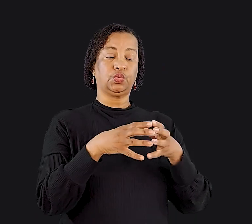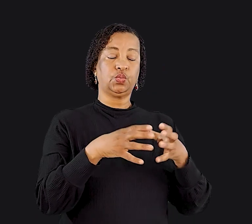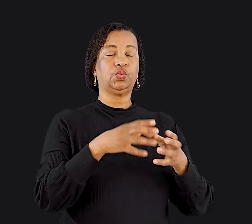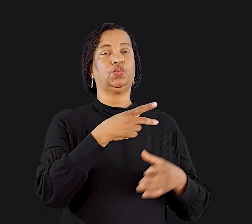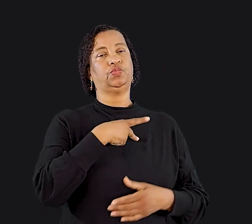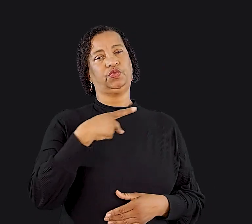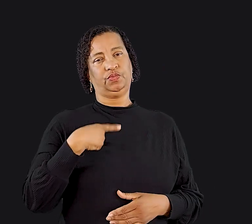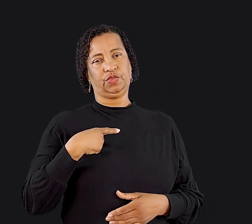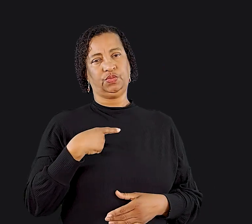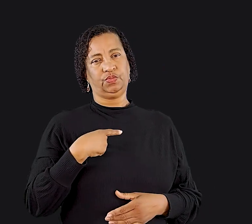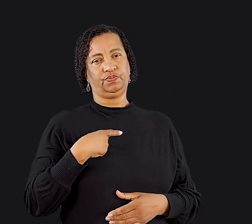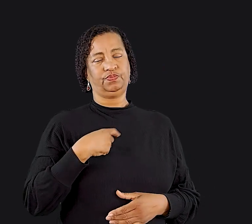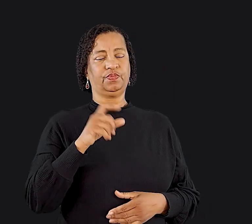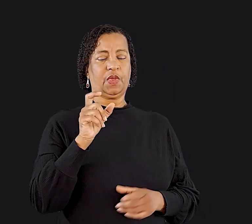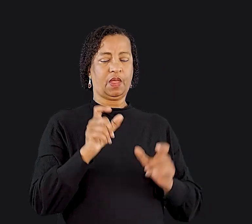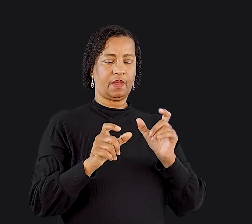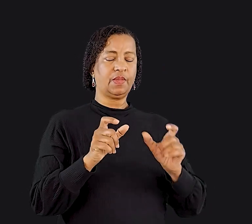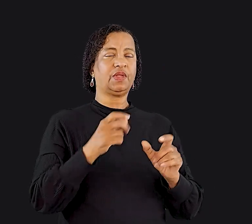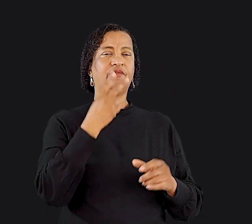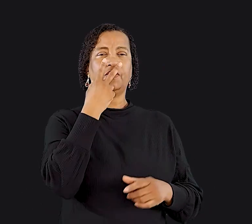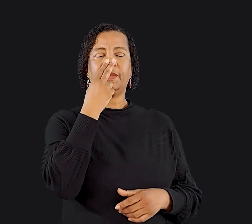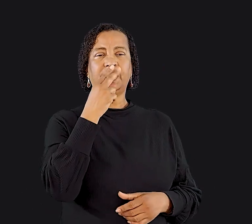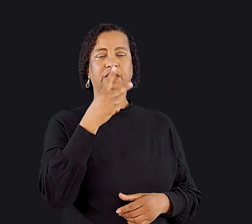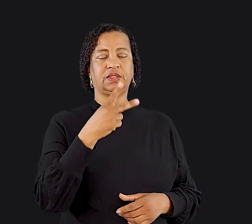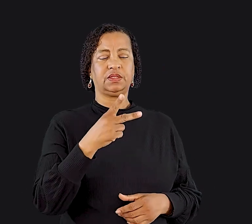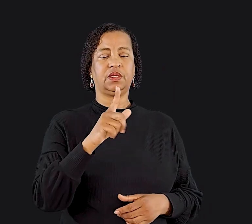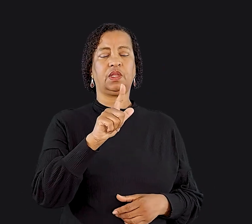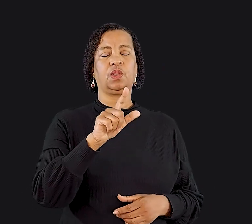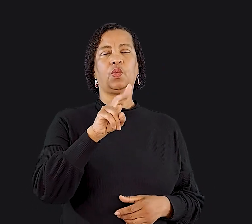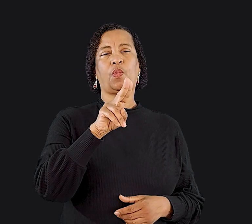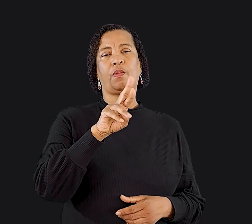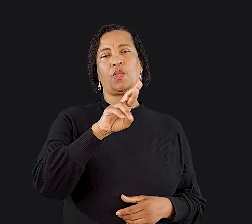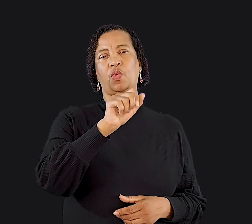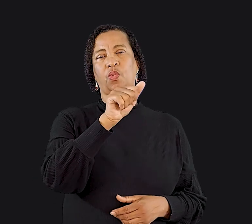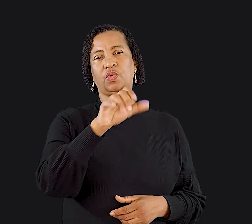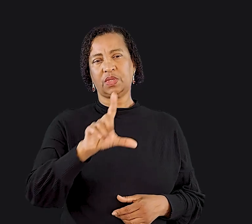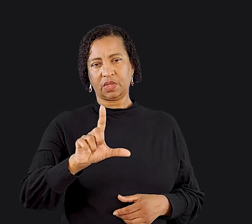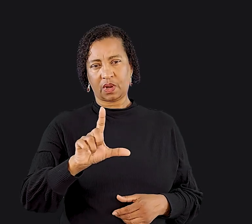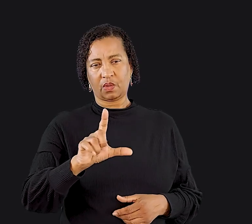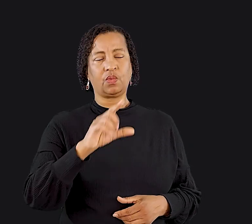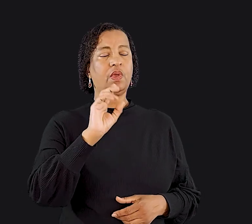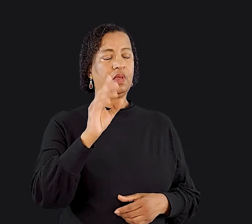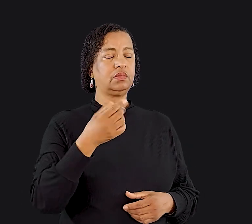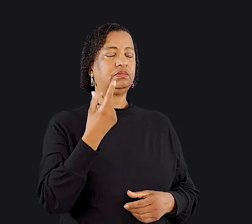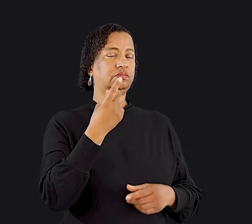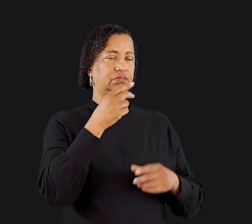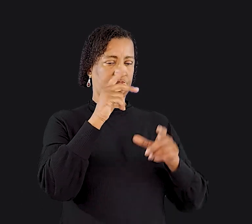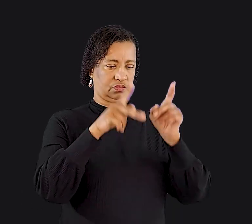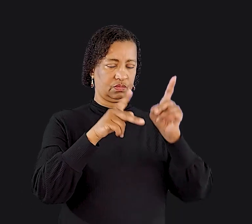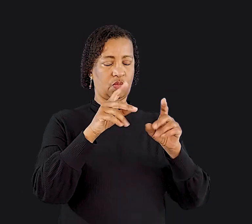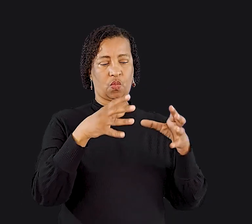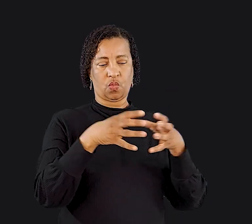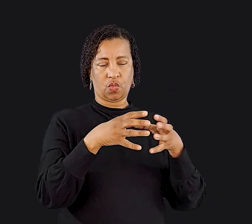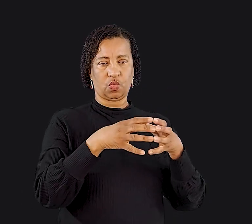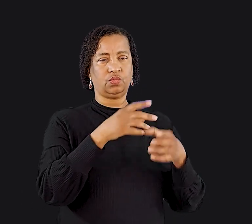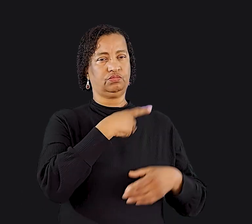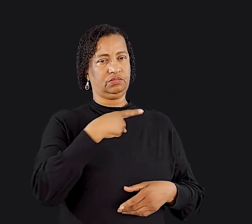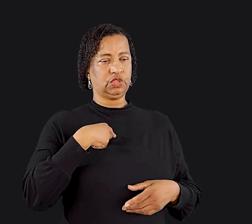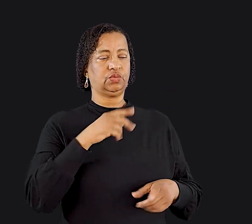No original, esta palavra aparece no plural, e são aqueles que cuidam do rebanho, os